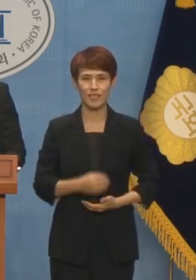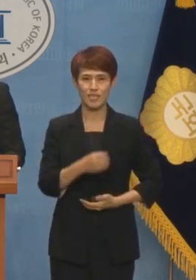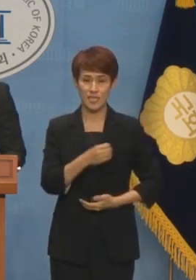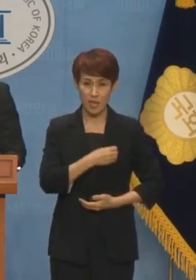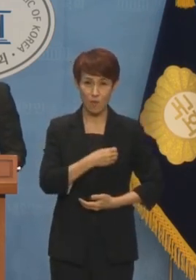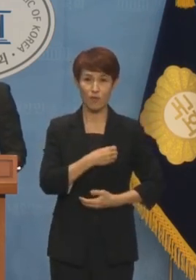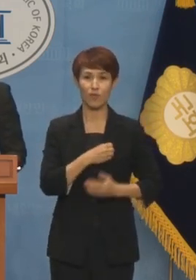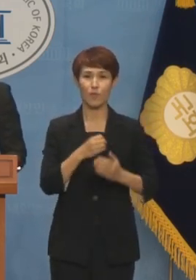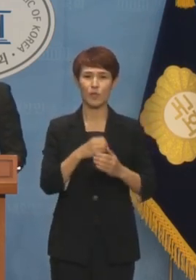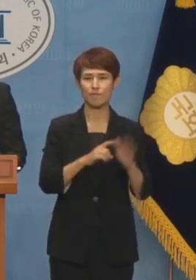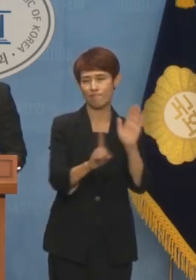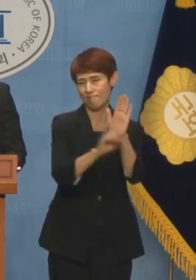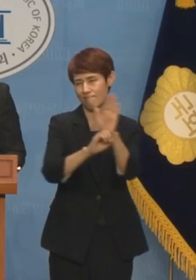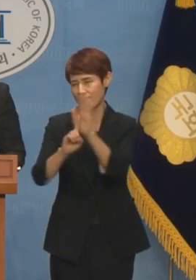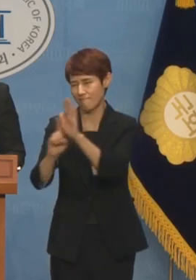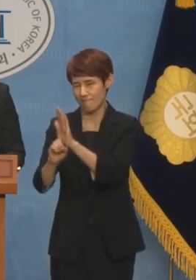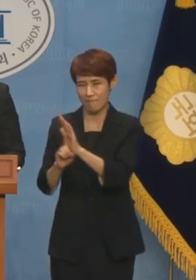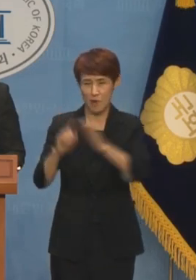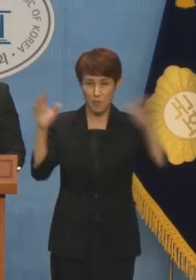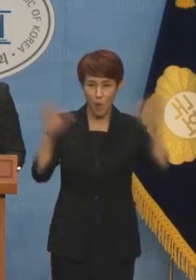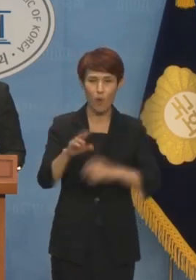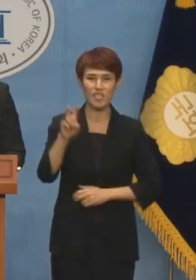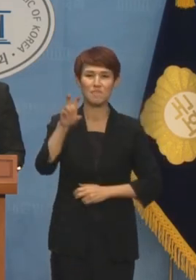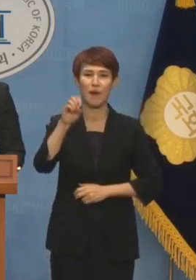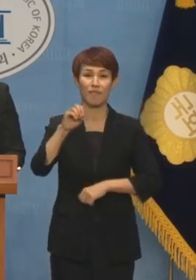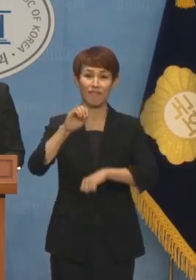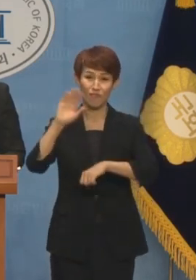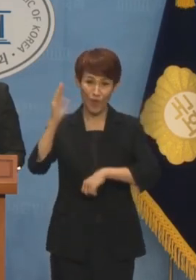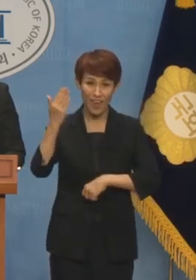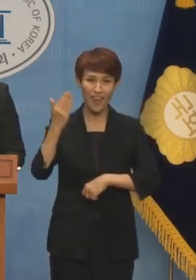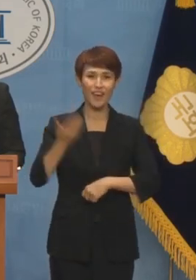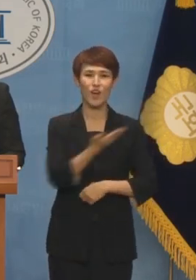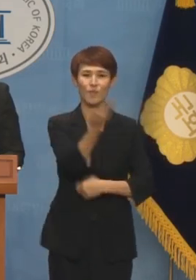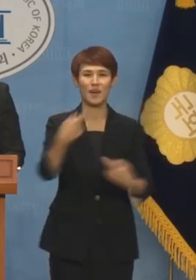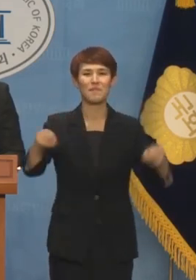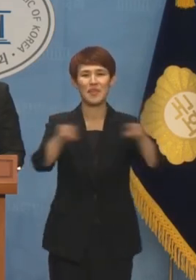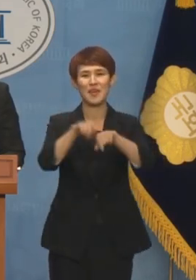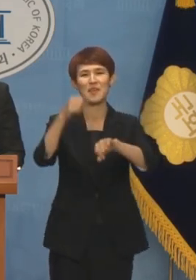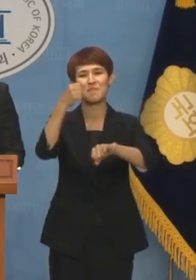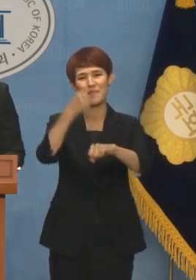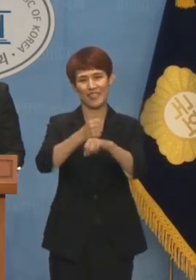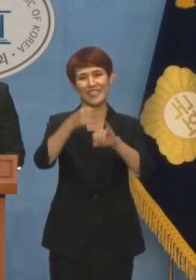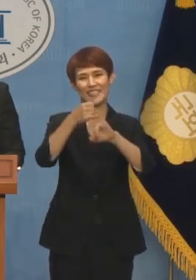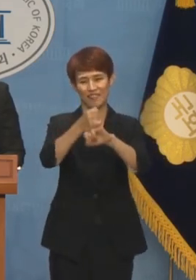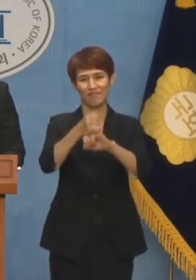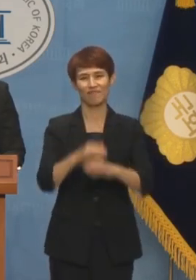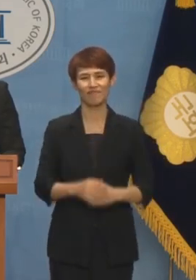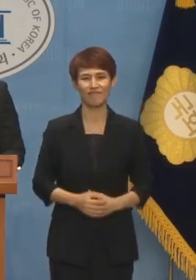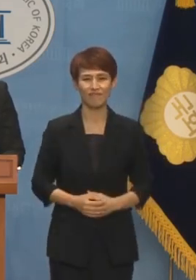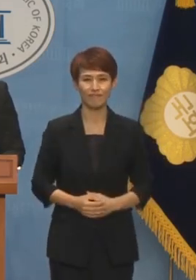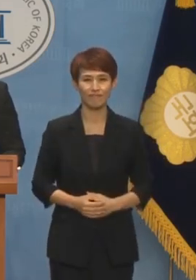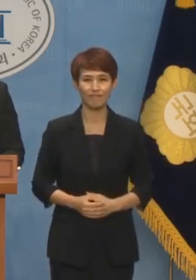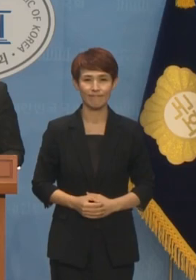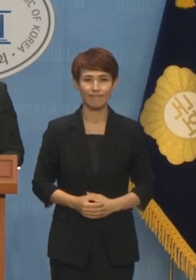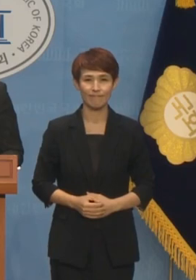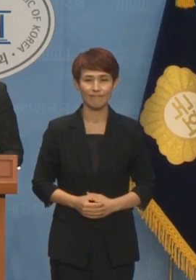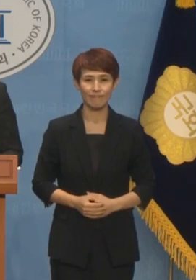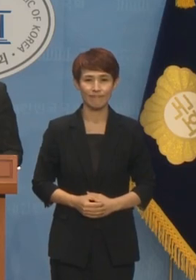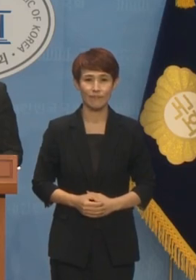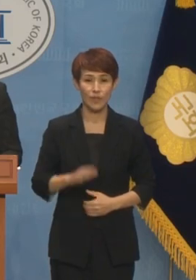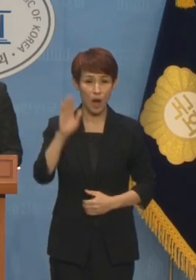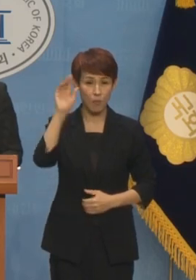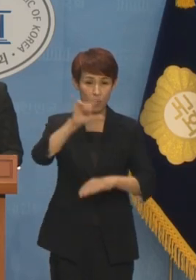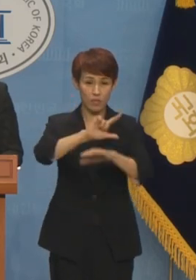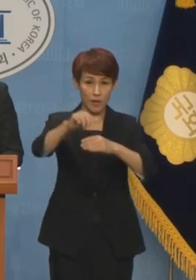적어도 20만 당원이 넘실대는 개혁신당, 여러분들과 함께 반드시 만들겠습니다. 무엇보다 다가오는